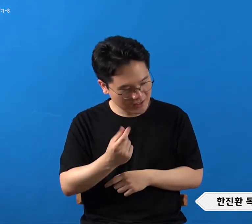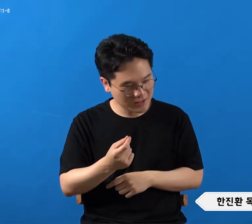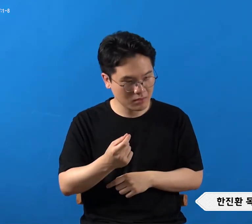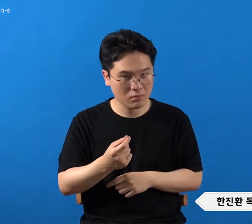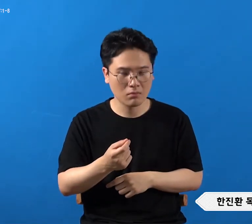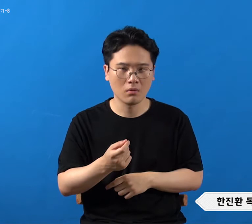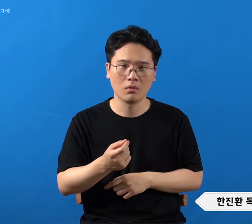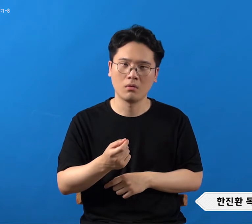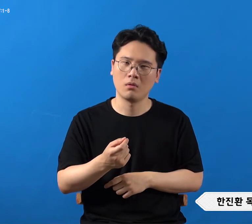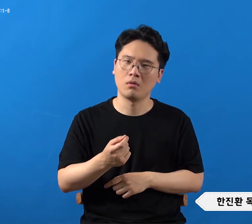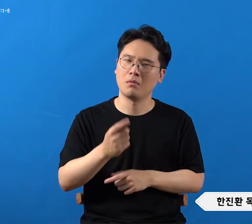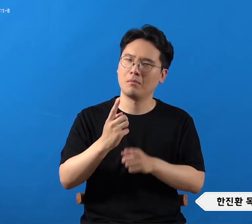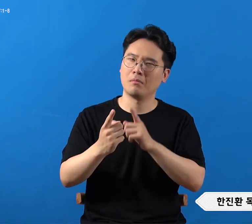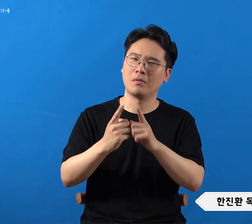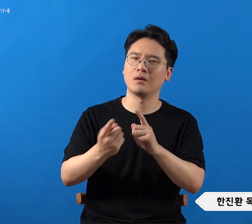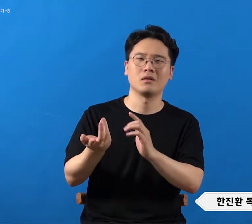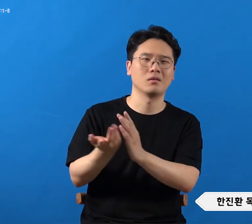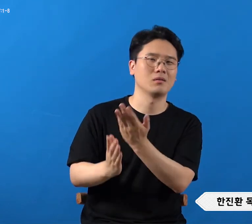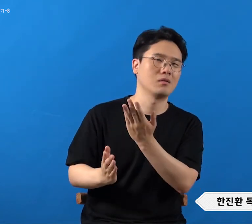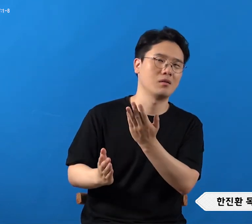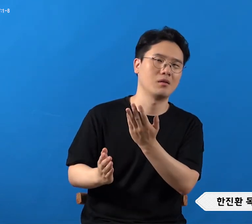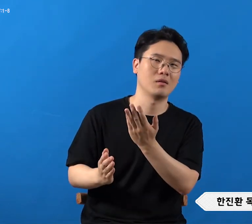되겠지요.